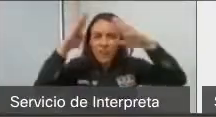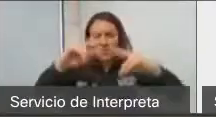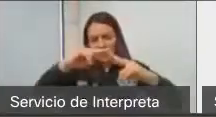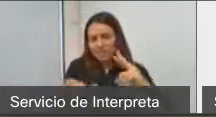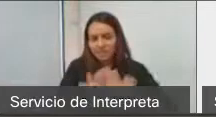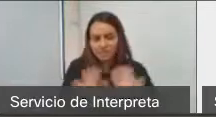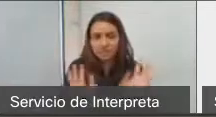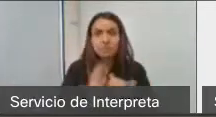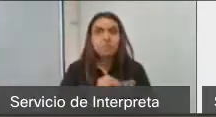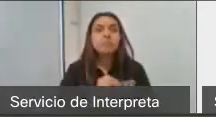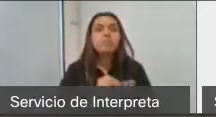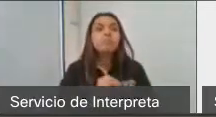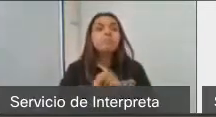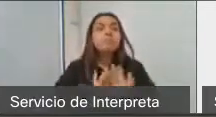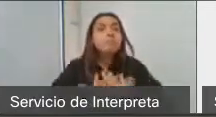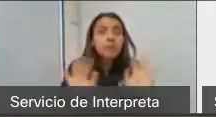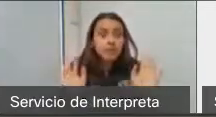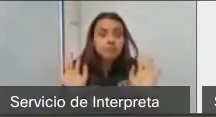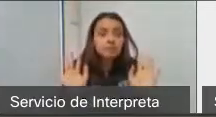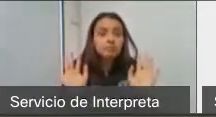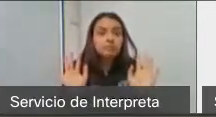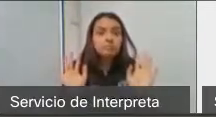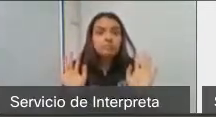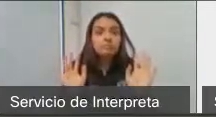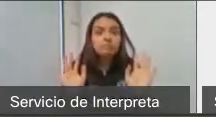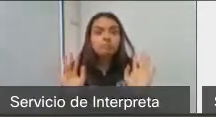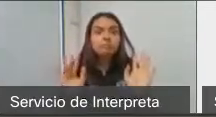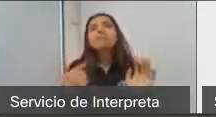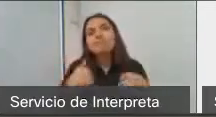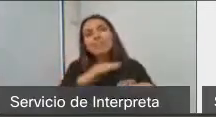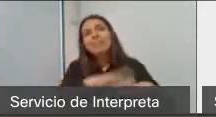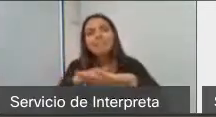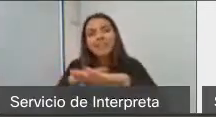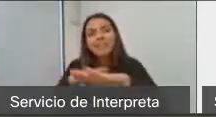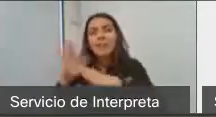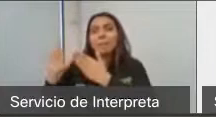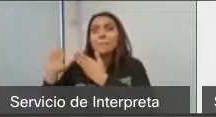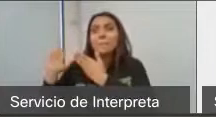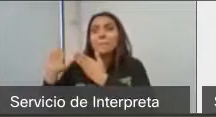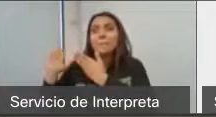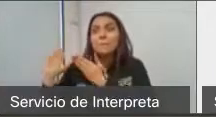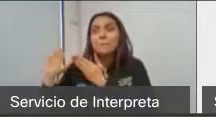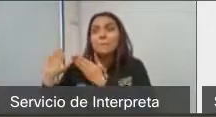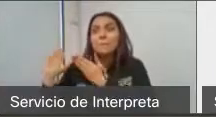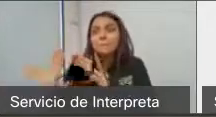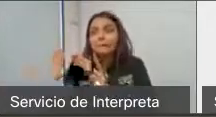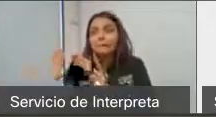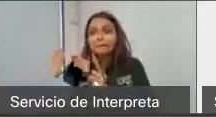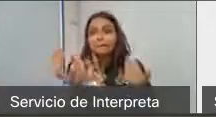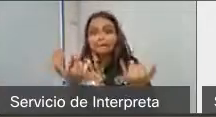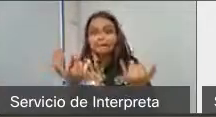ya diga bienvenidos a este evento. Edith puede iniciar.